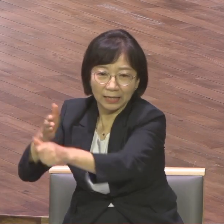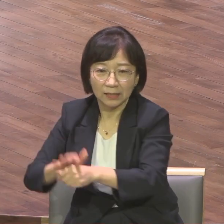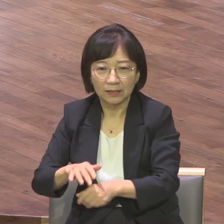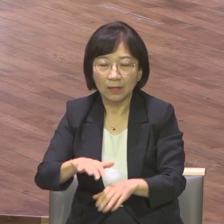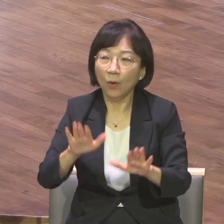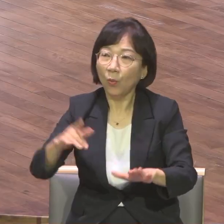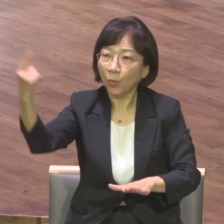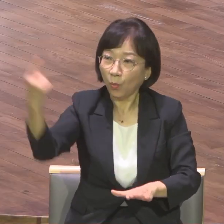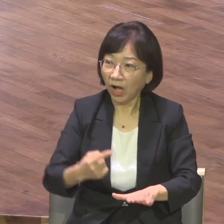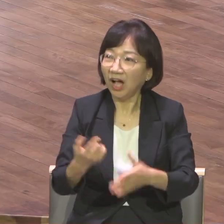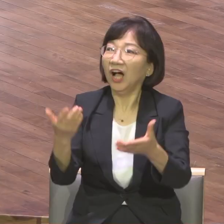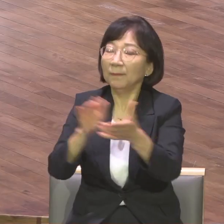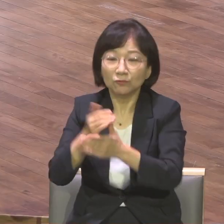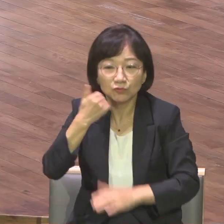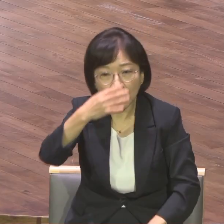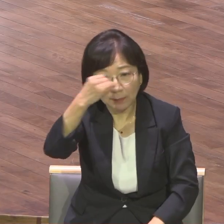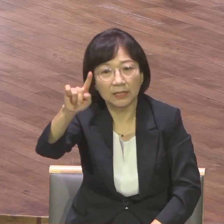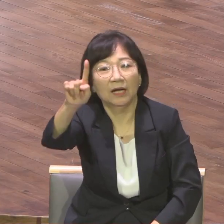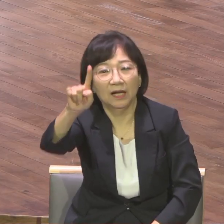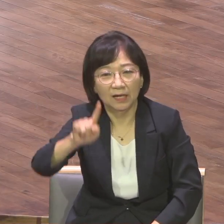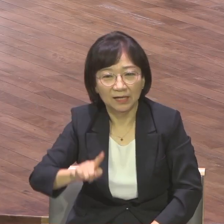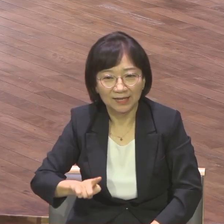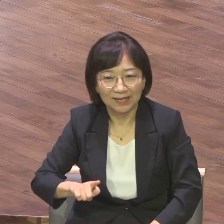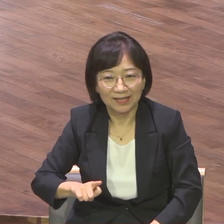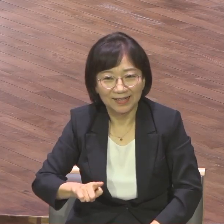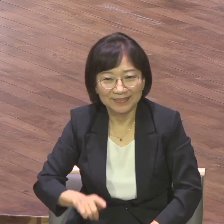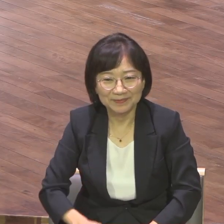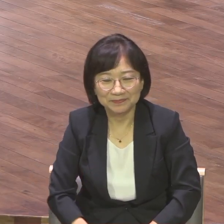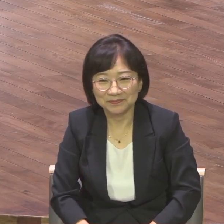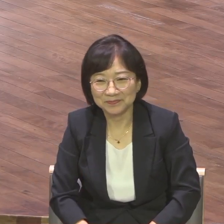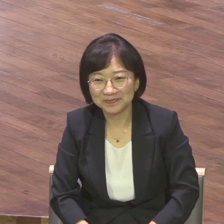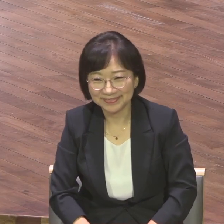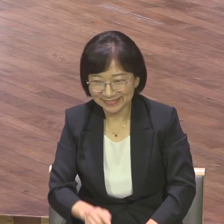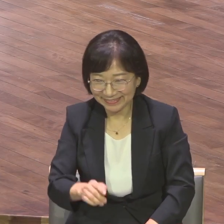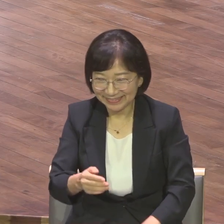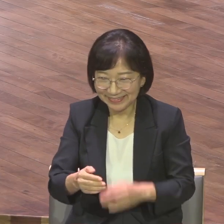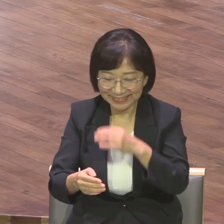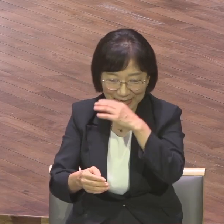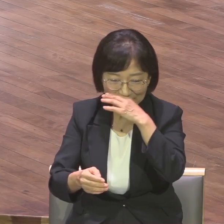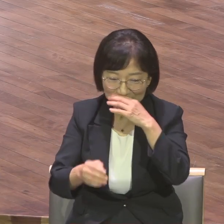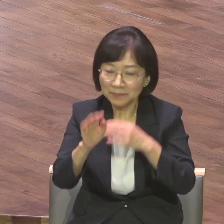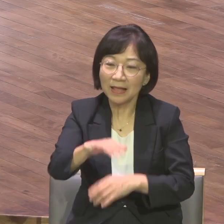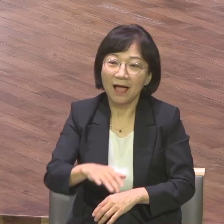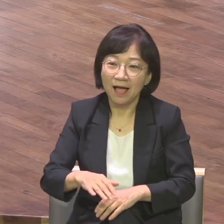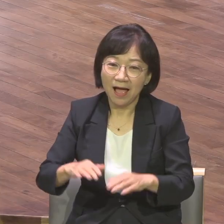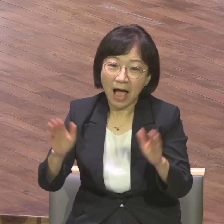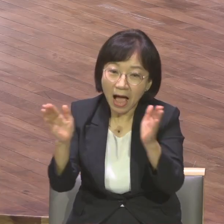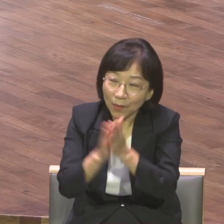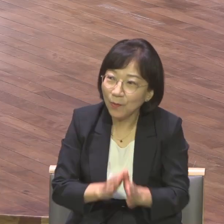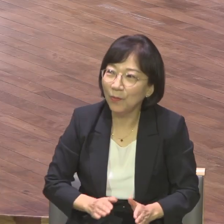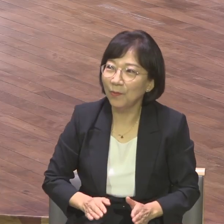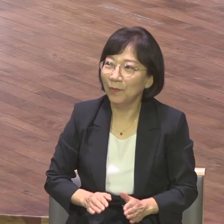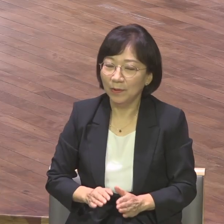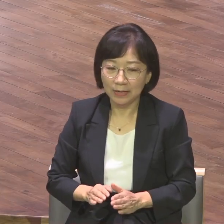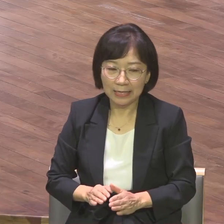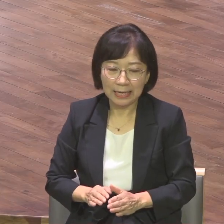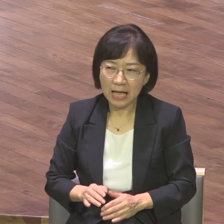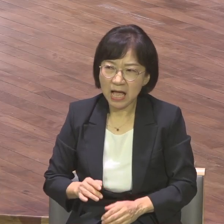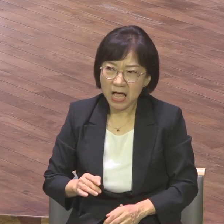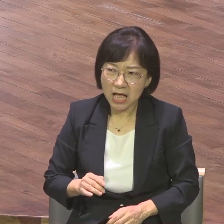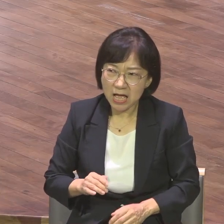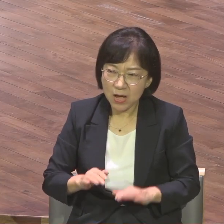오늘 오셔도 아멘 주 예수여 오시옵소서 이래 돼야 돼. 아이고 내가 땀 흘려 평생 지방에